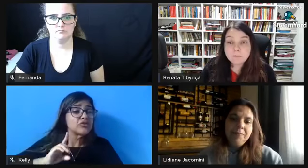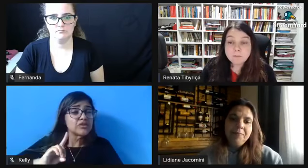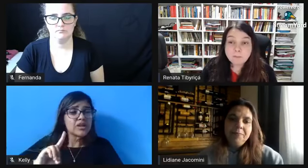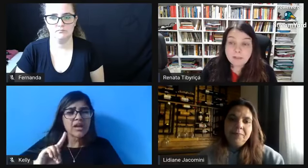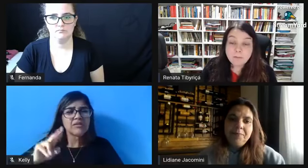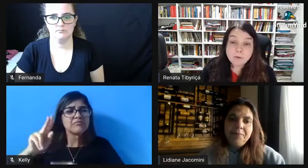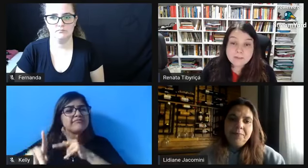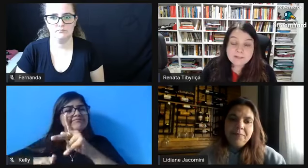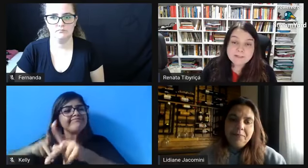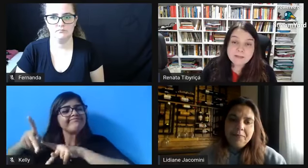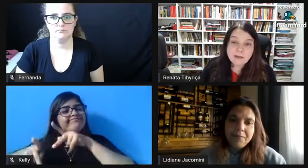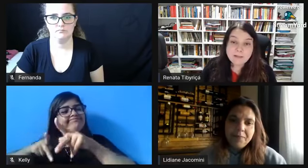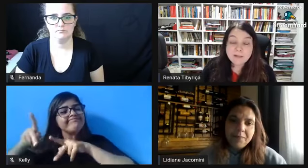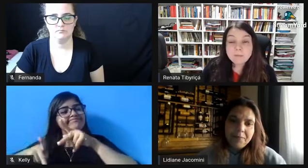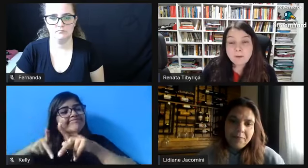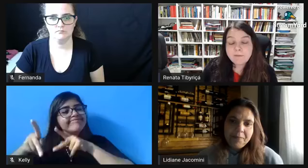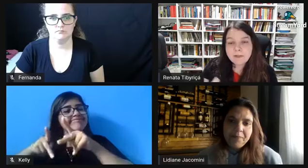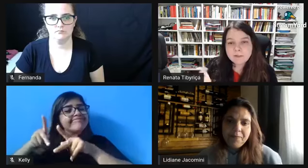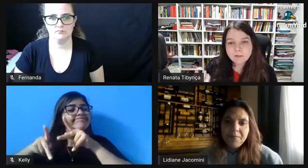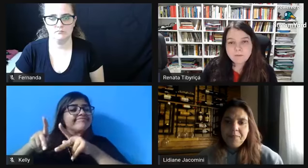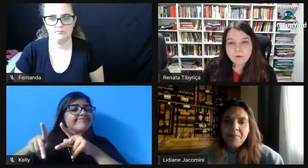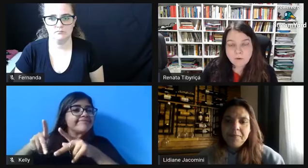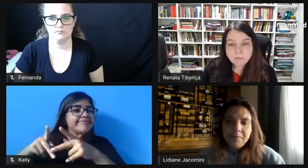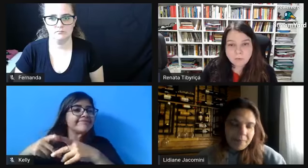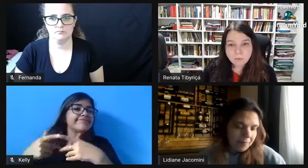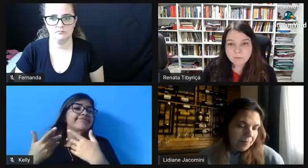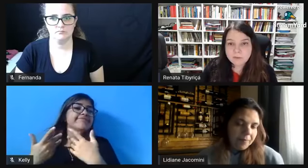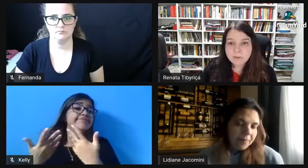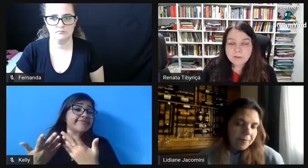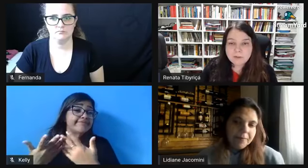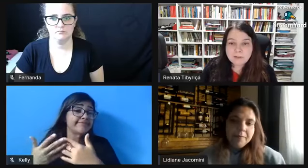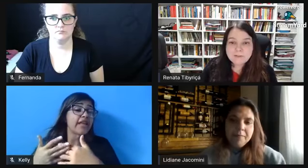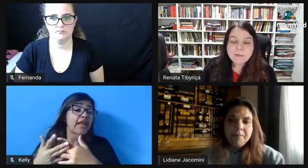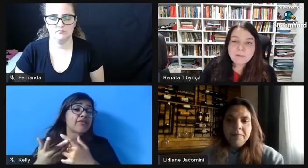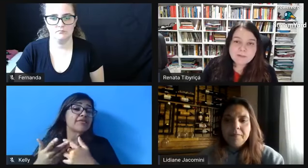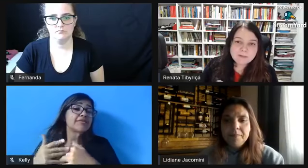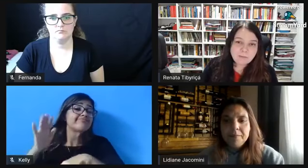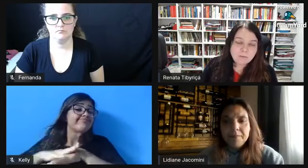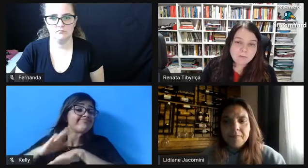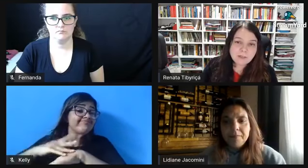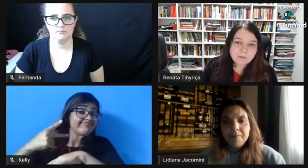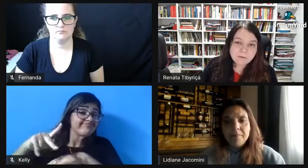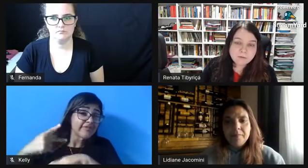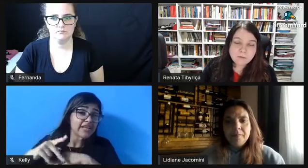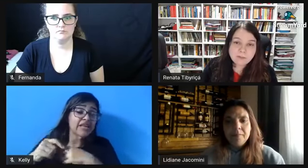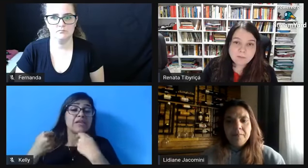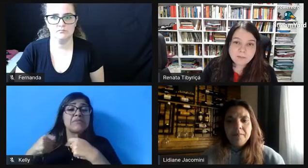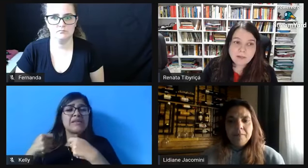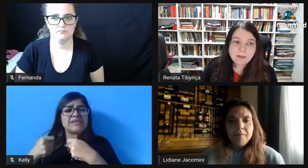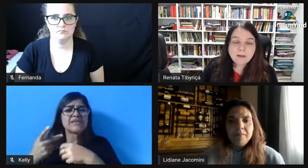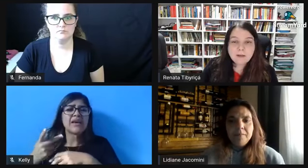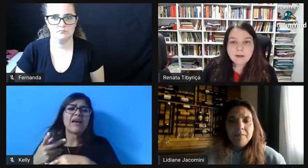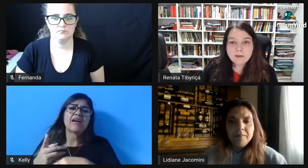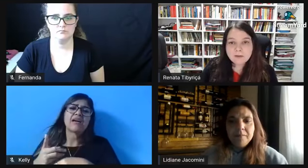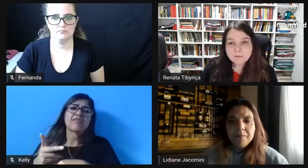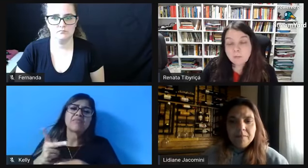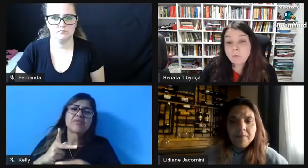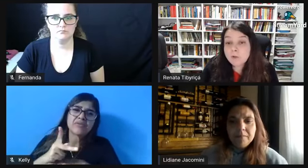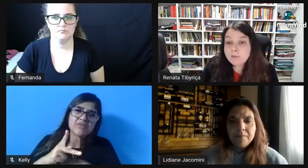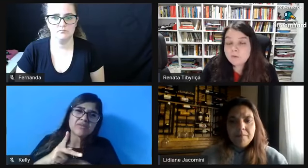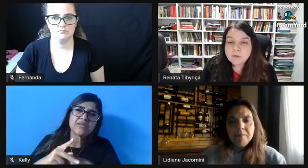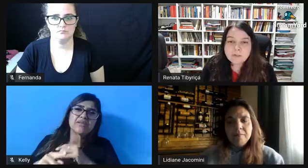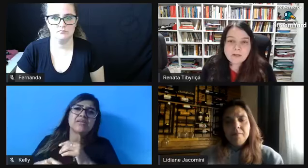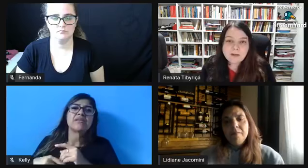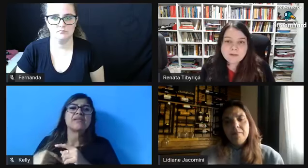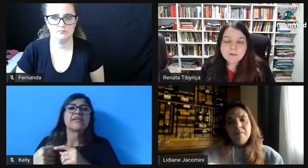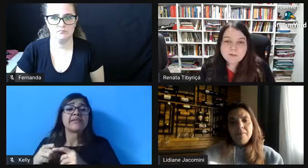para que possam exercer, até de preferência, de forma autônoma, né, sem precisar procurar defensoria, porque só